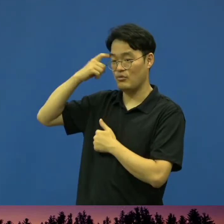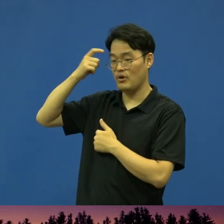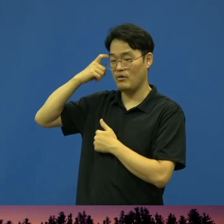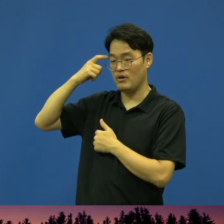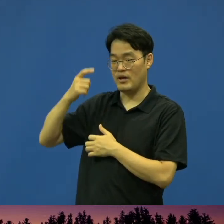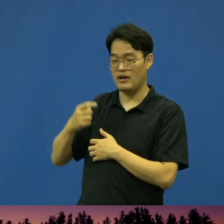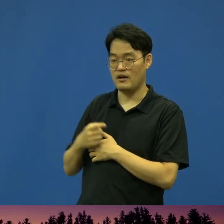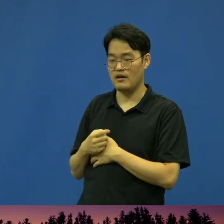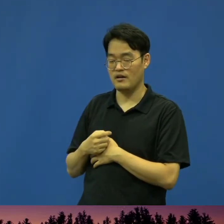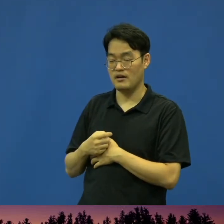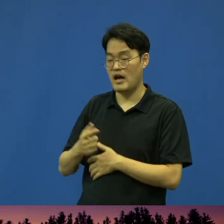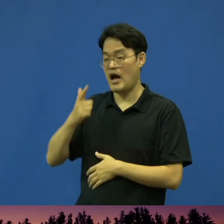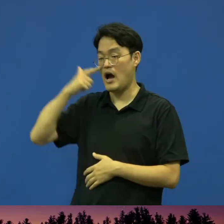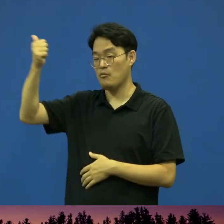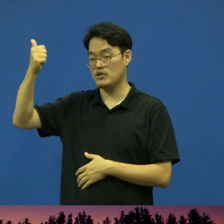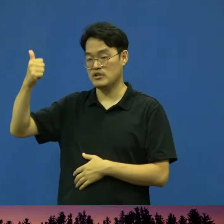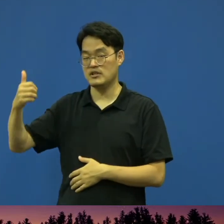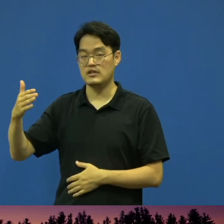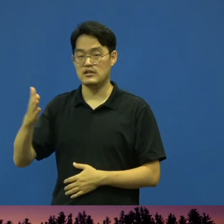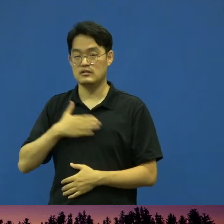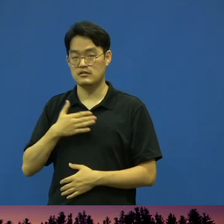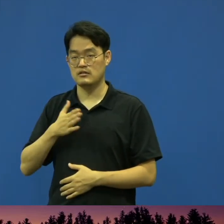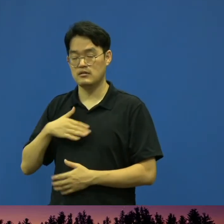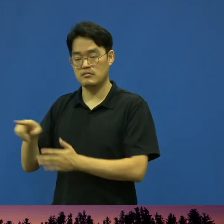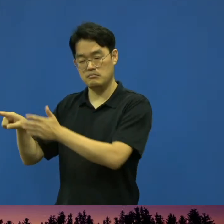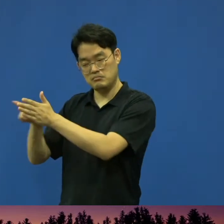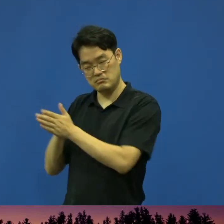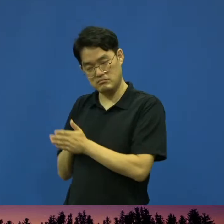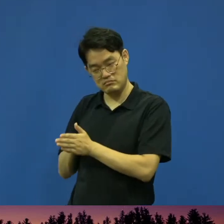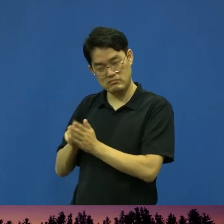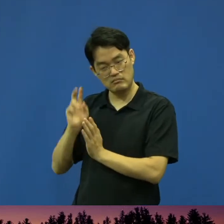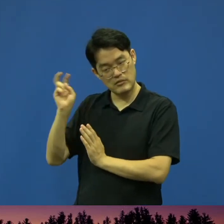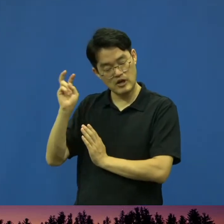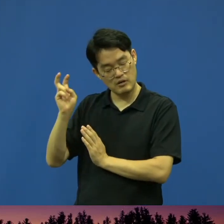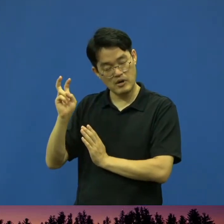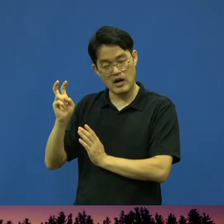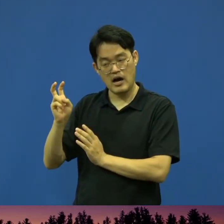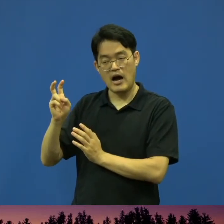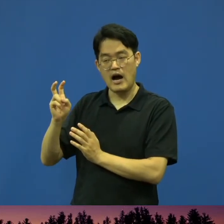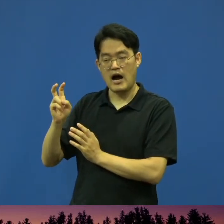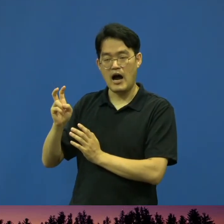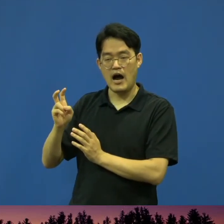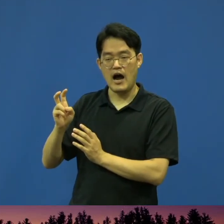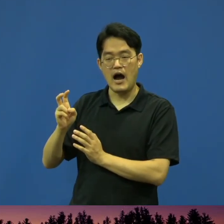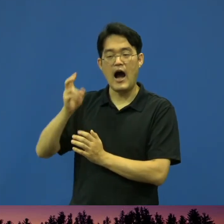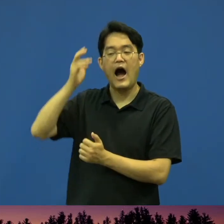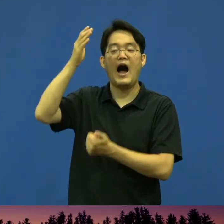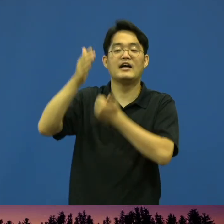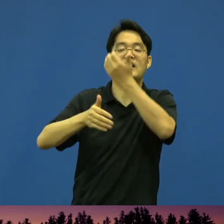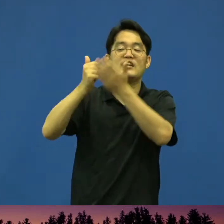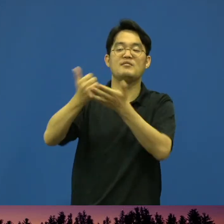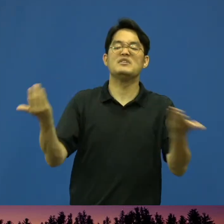아버지는 저를 참 신뢰했다고 생각하는데요, 하나님의 일을 하고 있는,